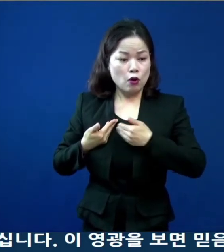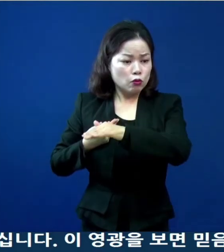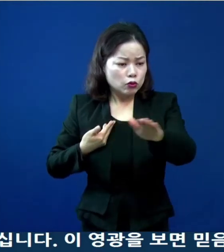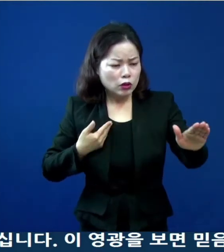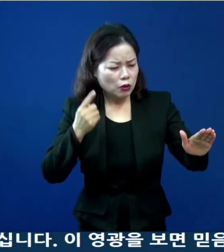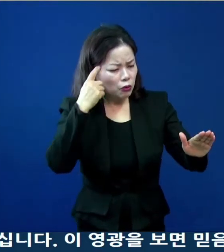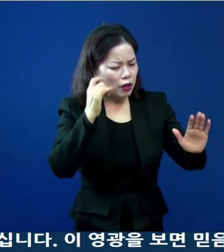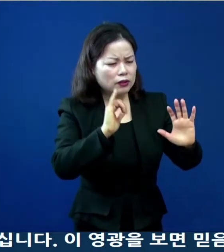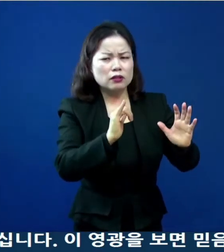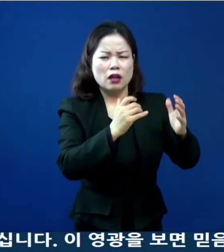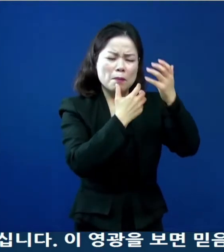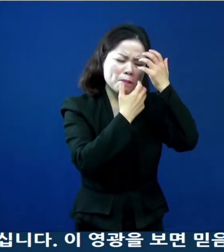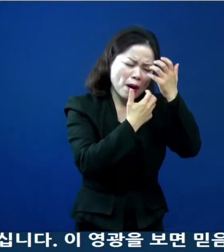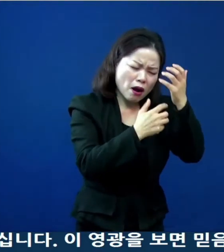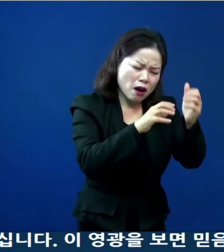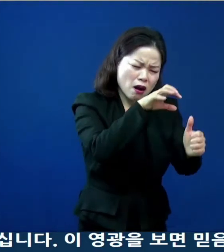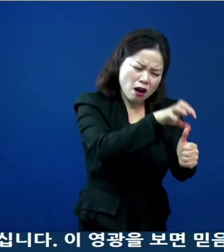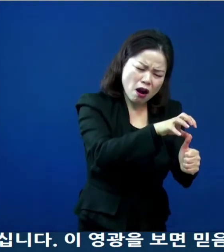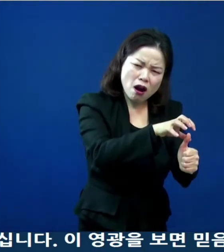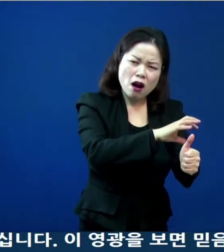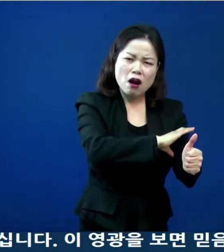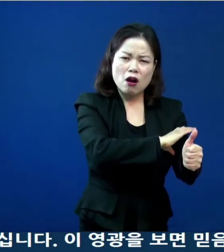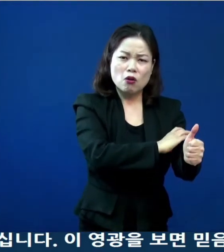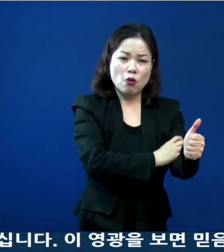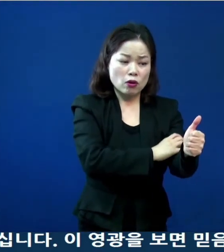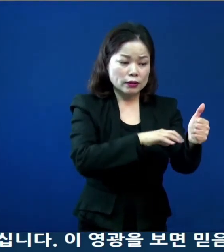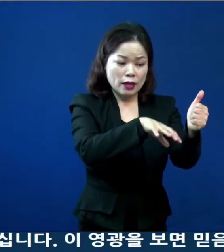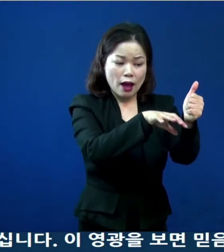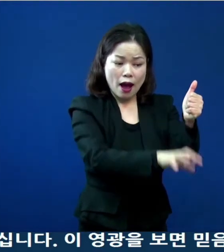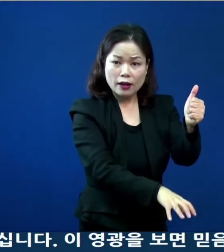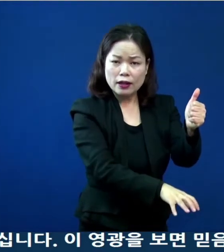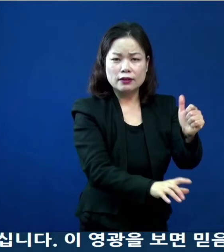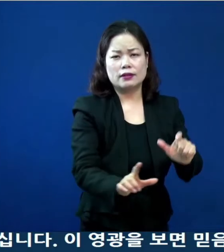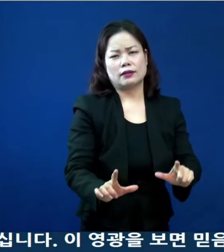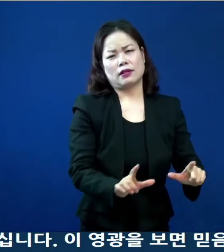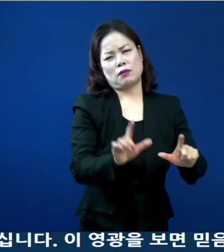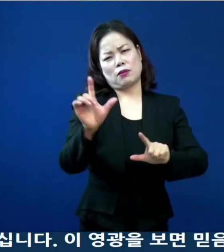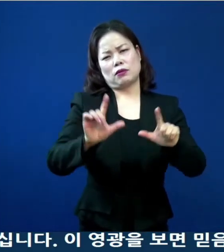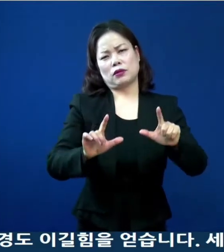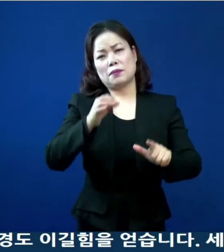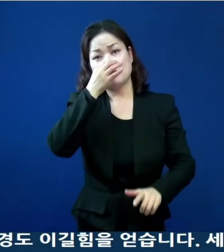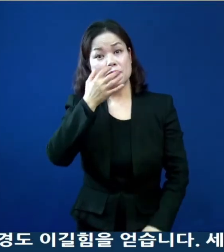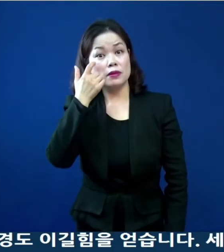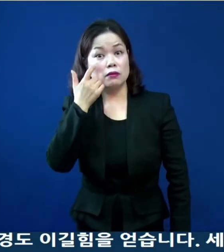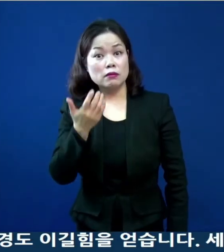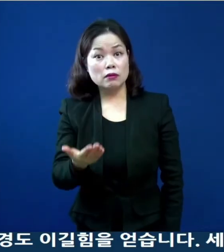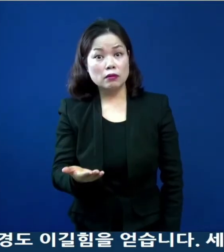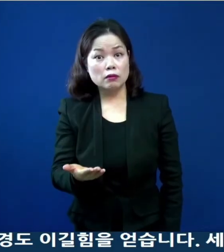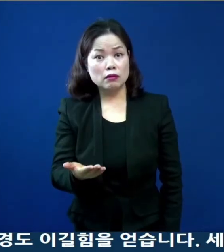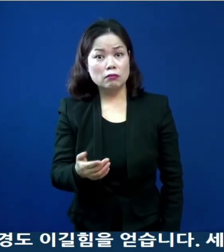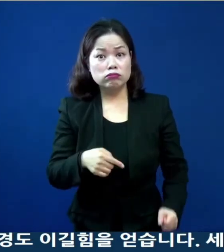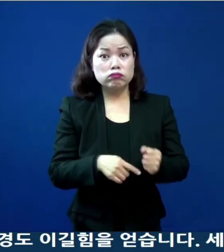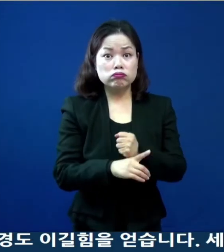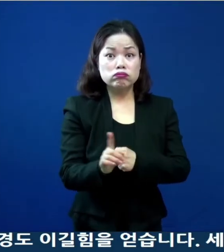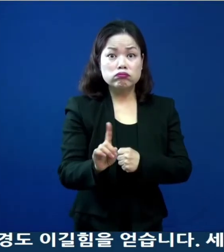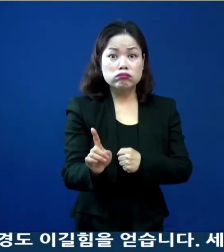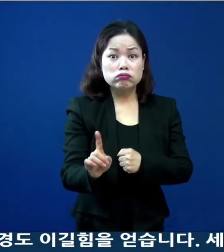왜 세상에 매여서 세상의 권세 아래 있는 삶의 모습 속에 허덕이고 있습니까? 이유가